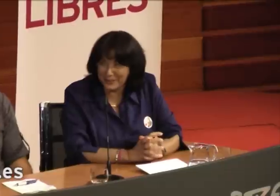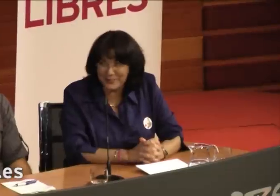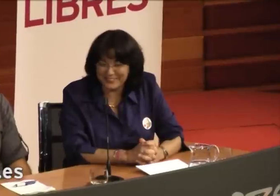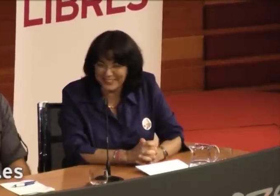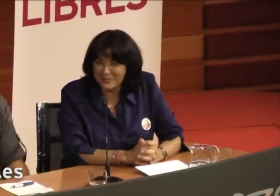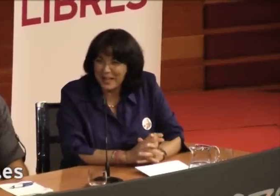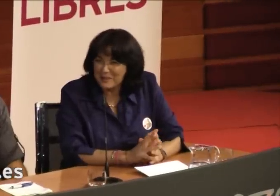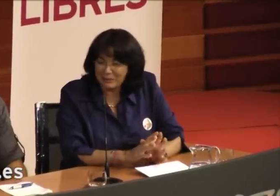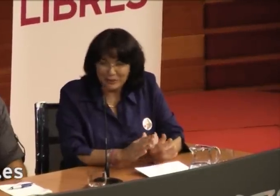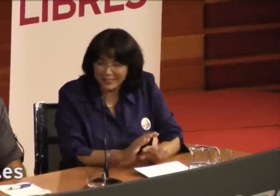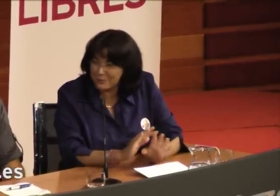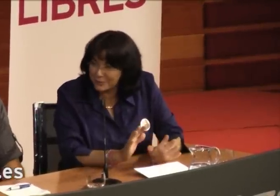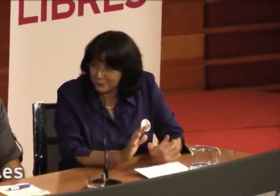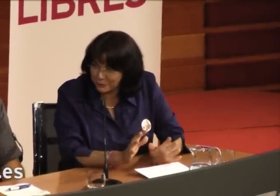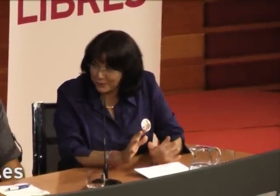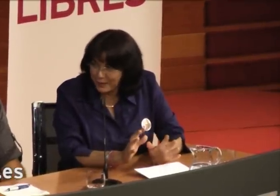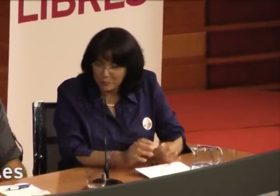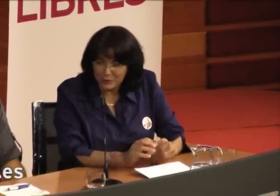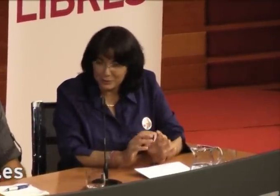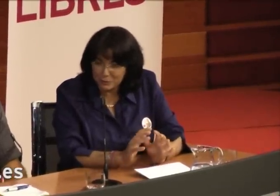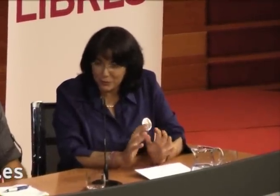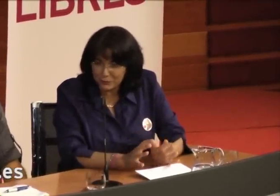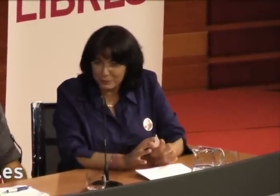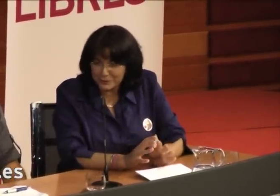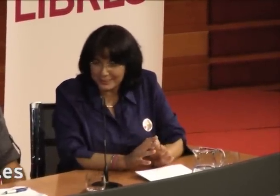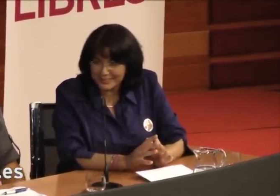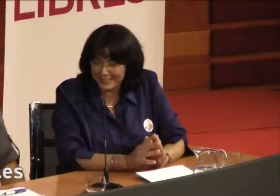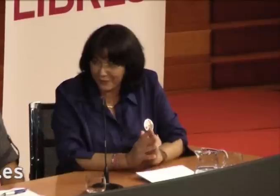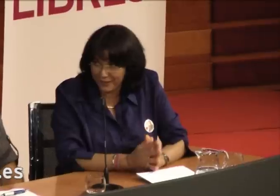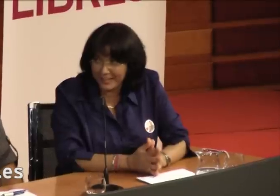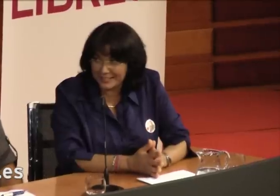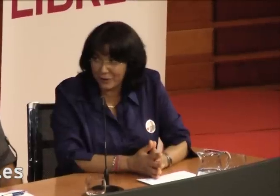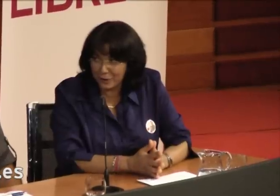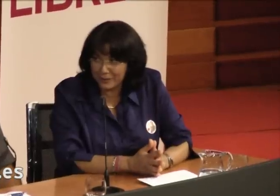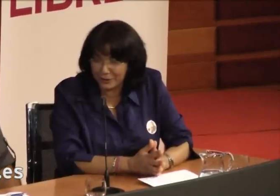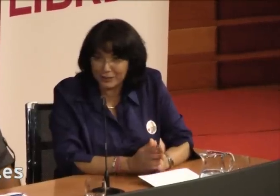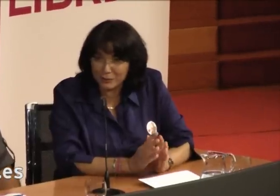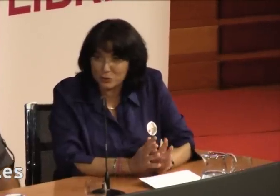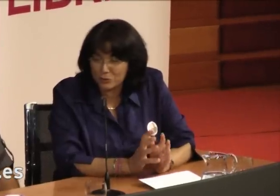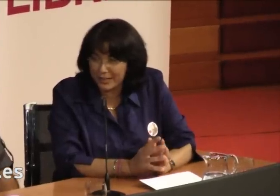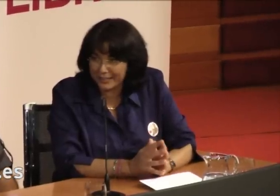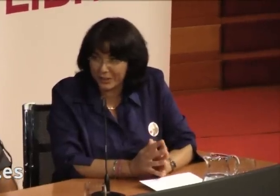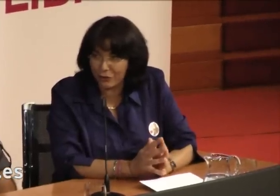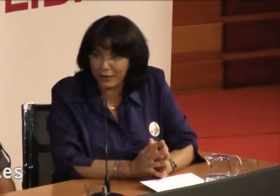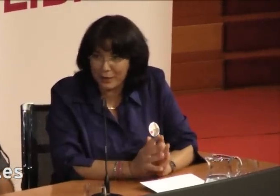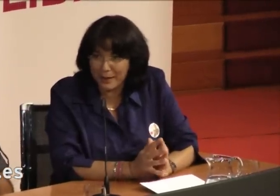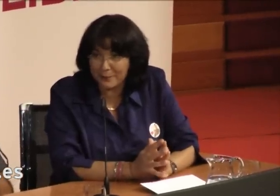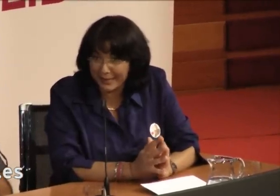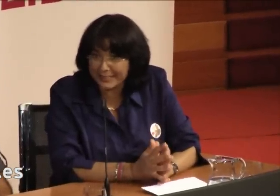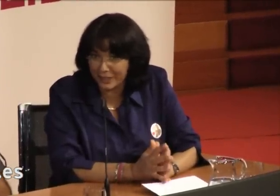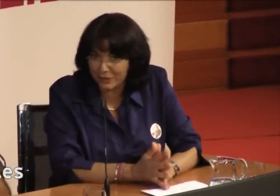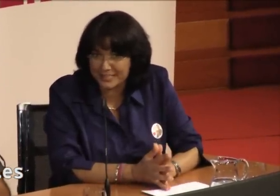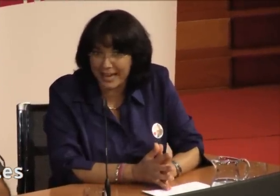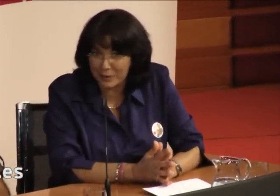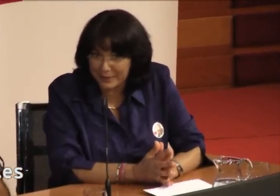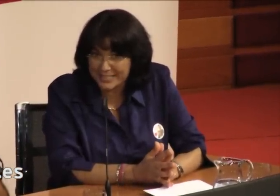Menudo lío he metido. Bueno, hacemos de todo, porque somos 4 personas concejalas del ayuntamiento, tenemos un secretario que va